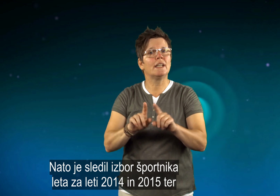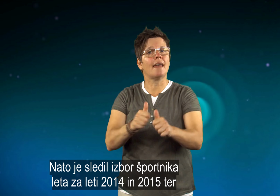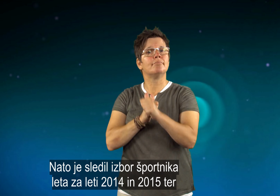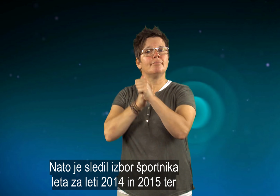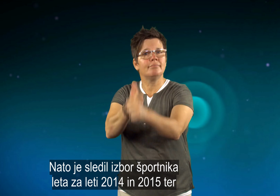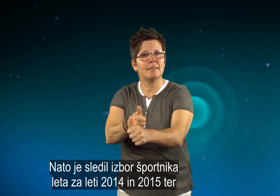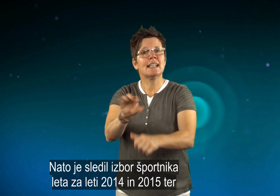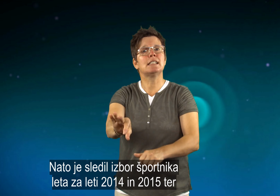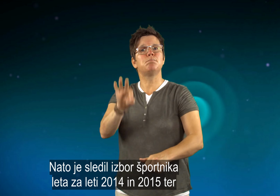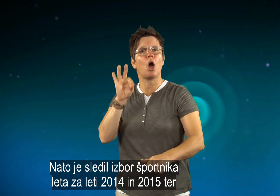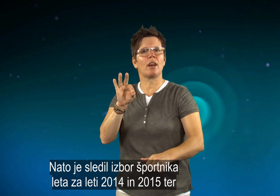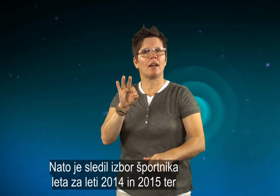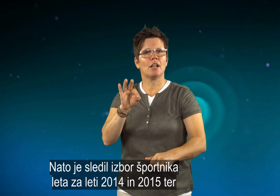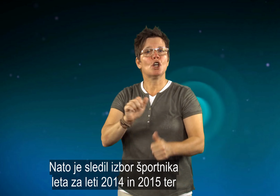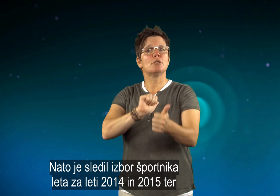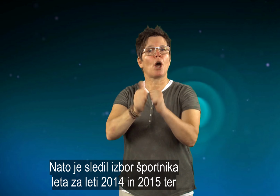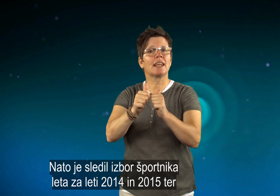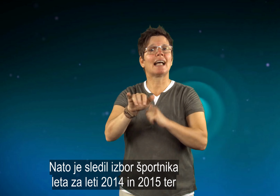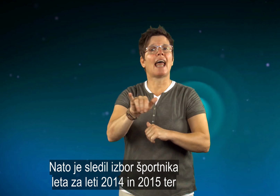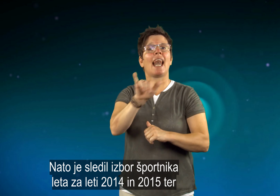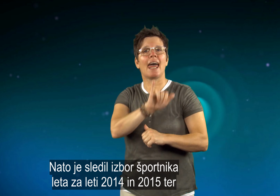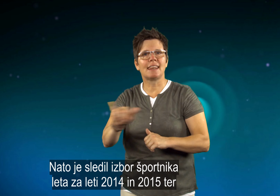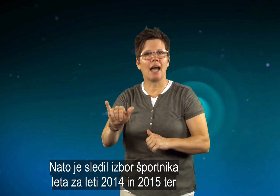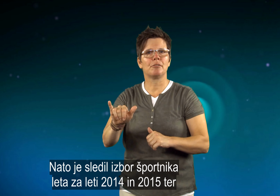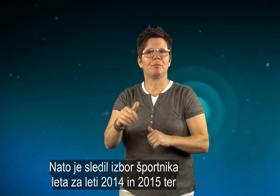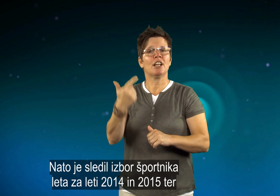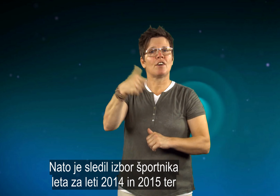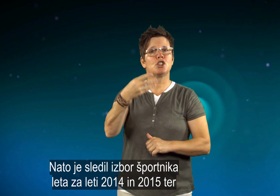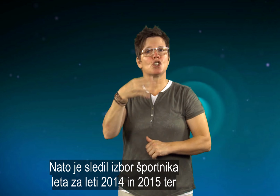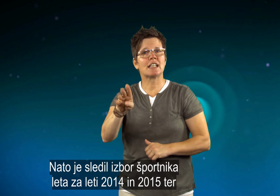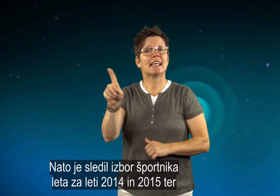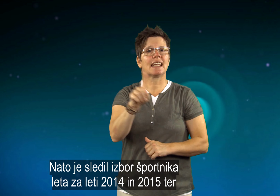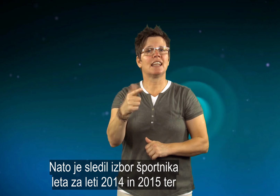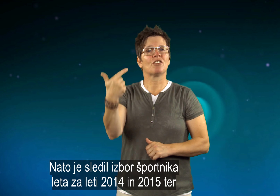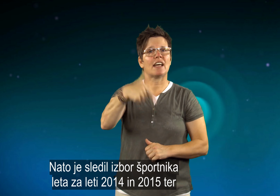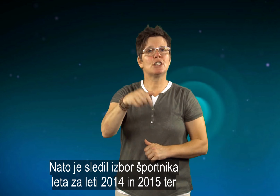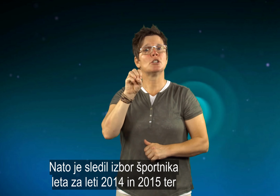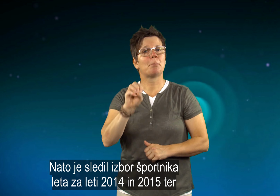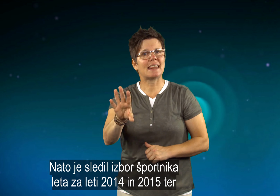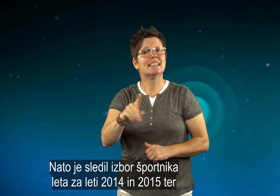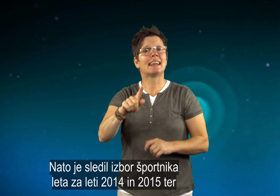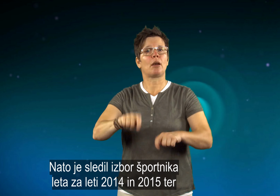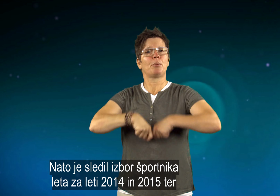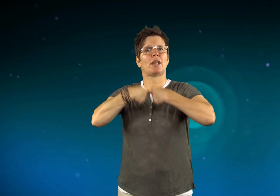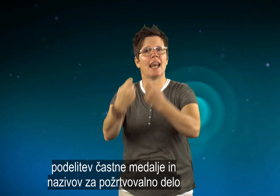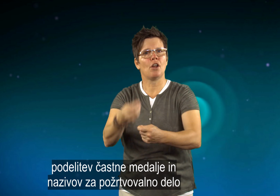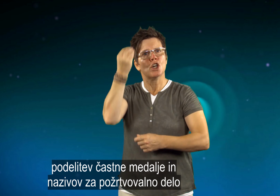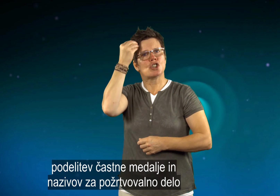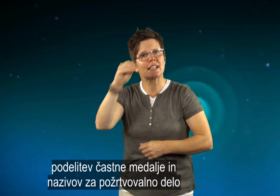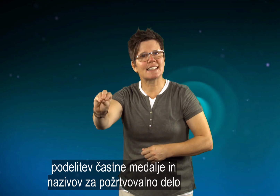Nato je sledil izbor športnika leta za leti 2014 in 2015 ter podelitev častne